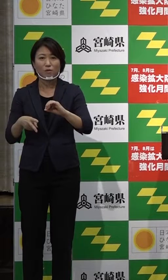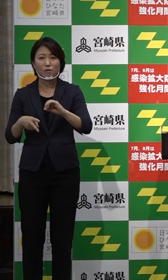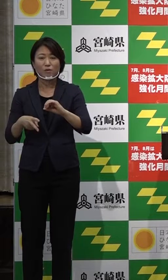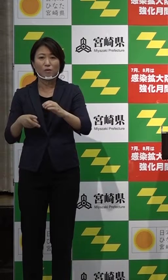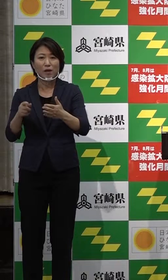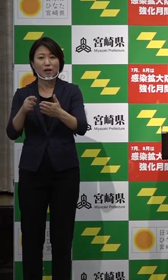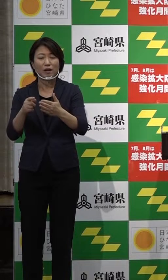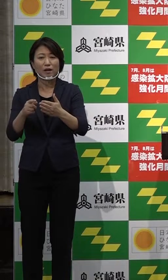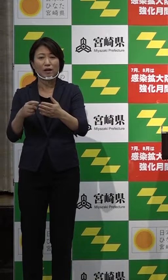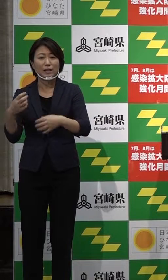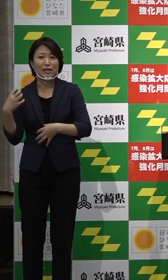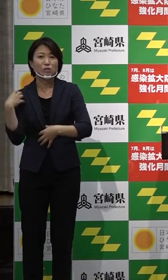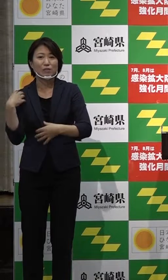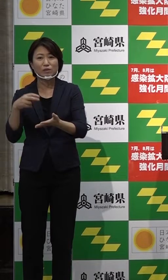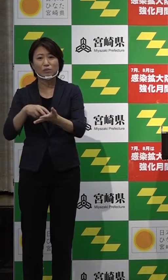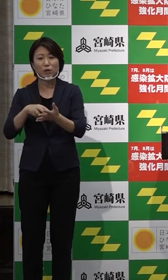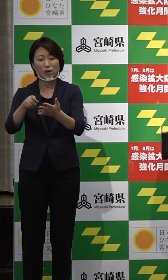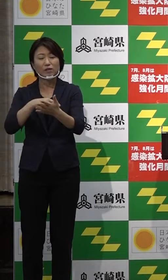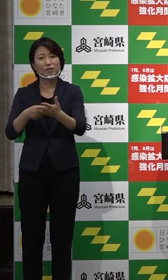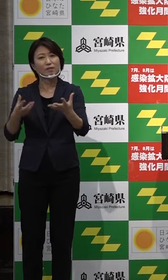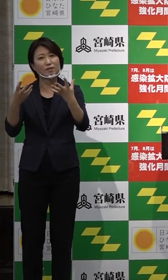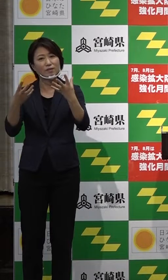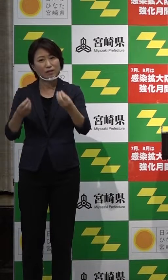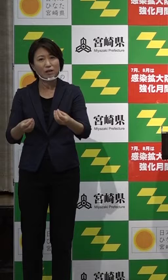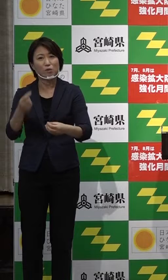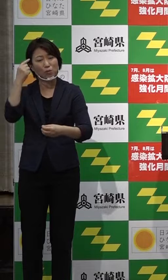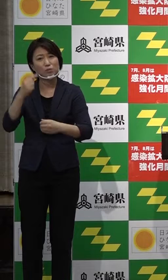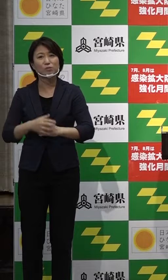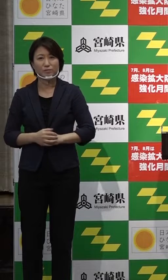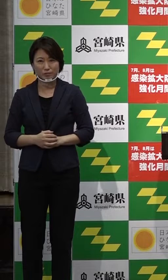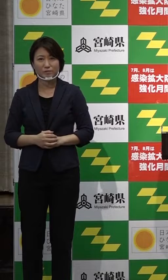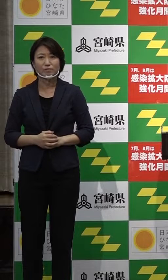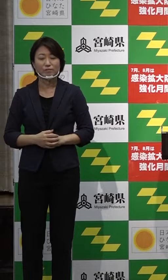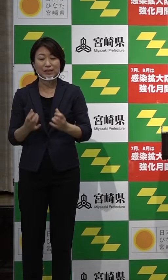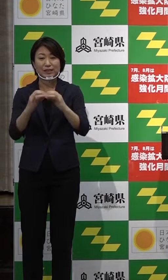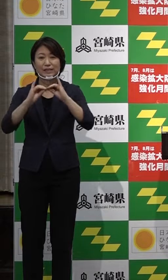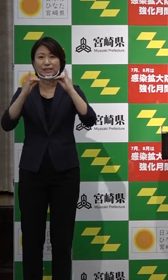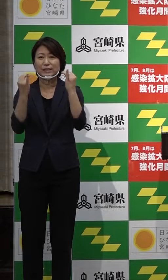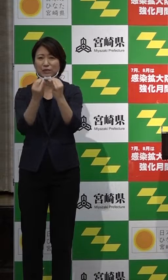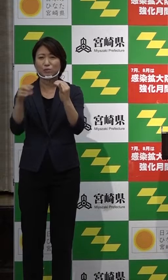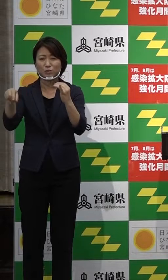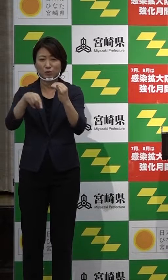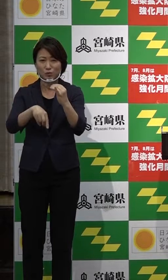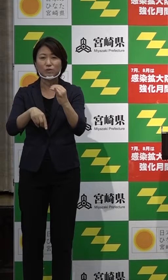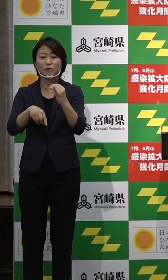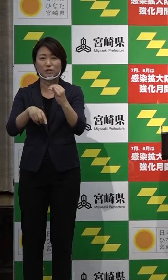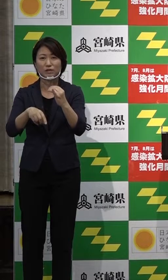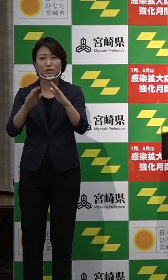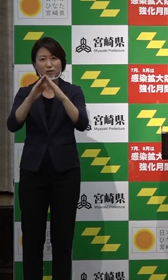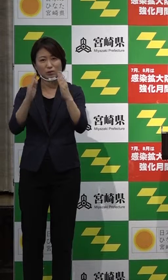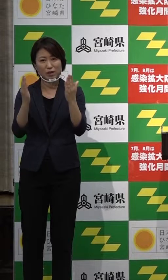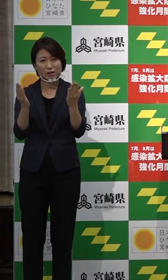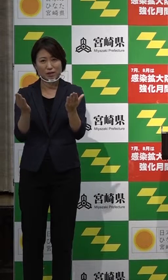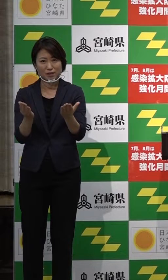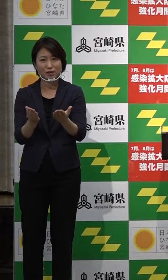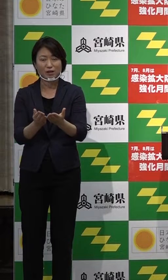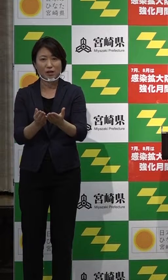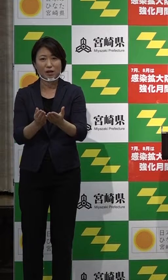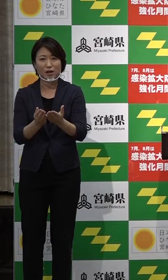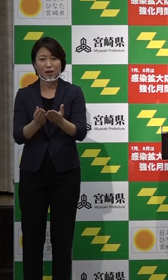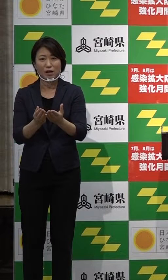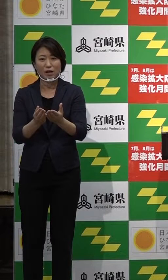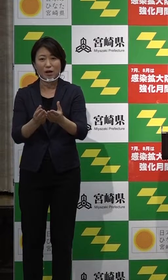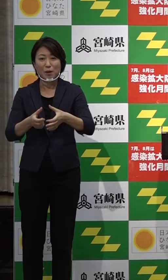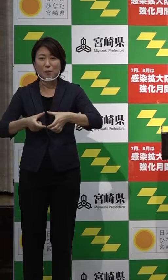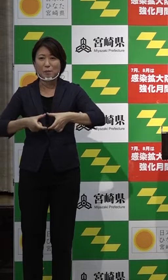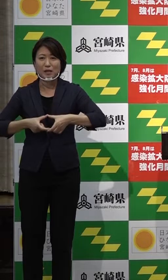ことができているのかなというふうに感じております。またそれぞれのチームがですね、ほぼ全てのチームが今メダルを獲